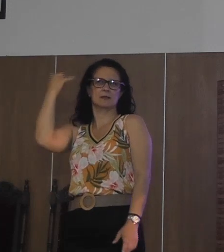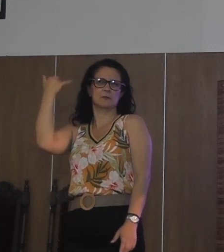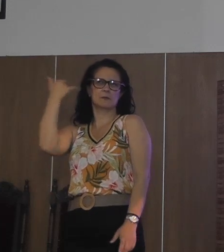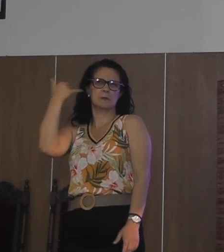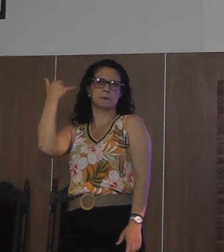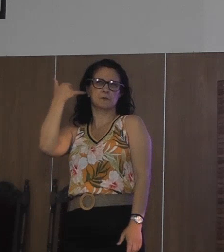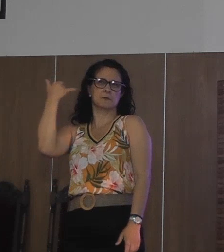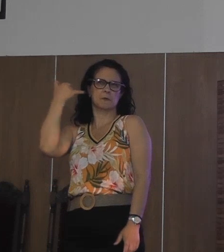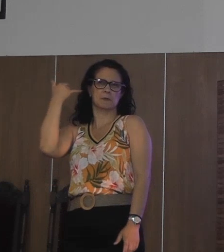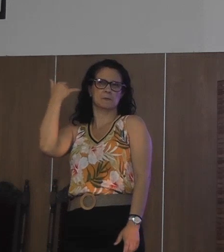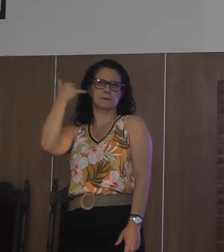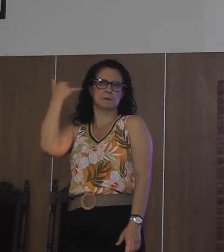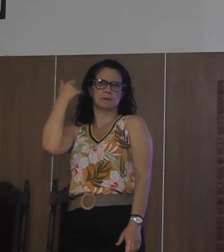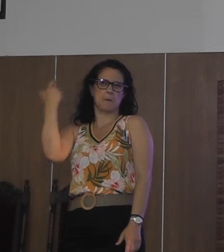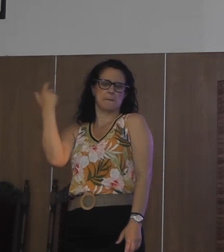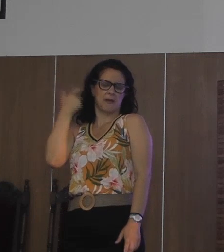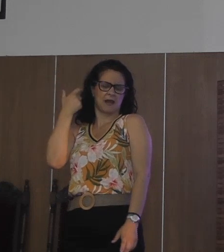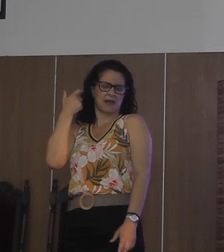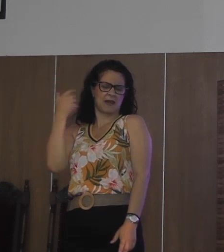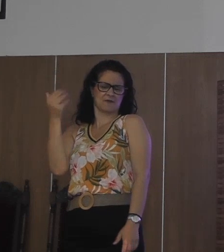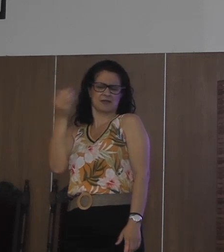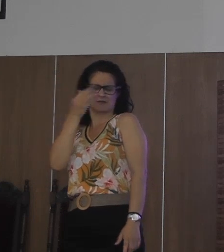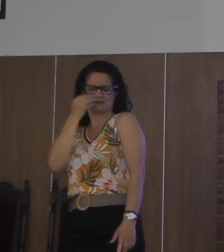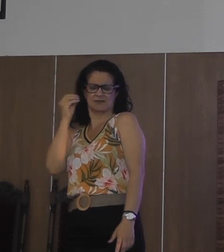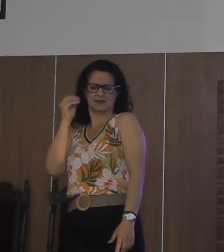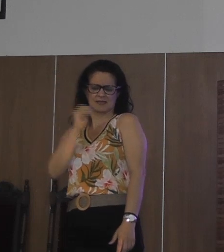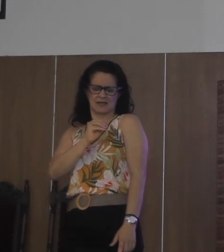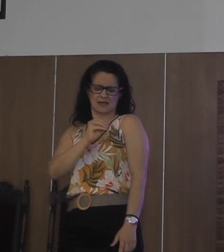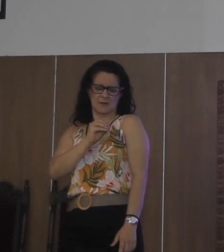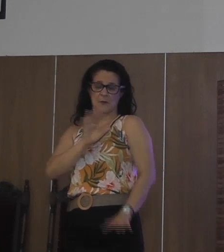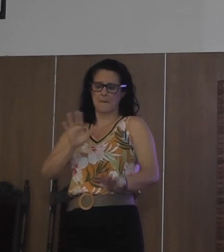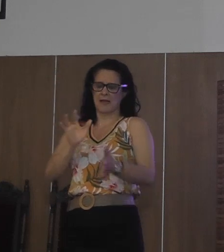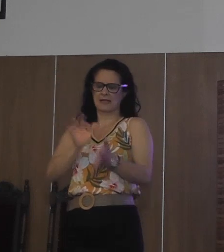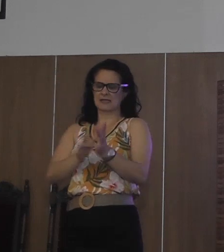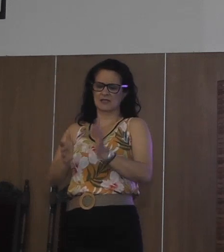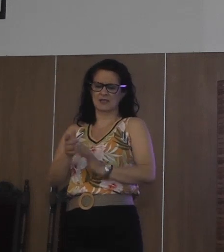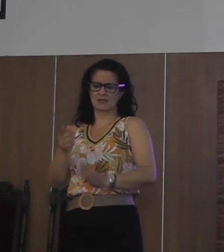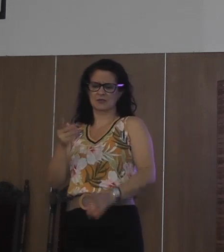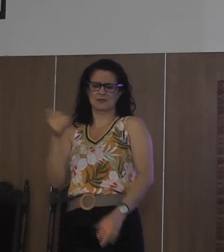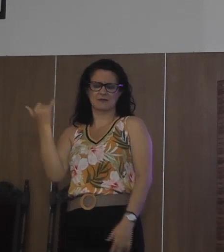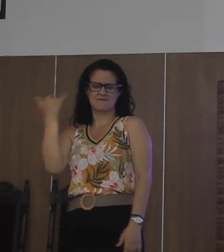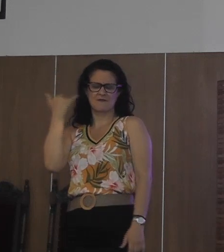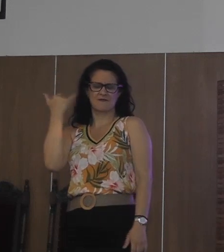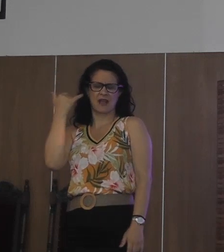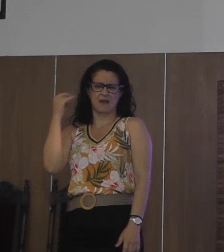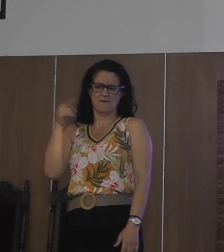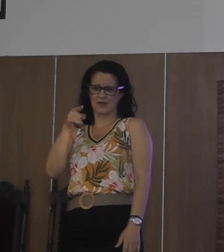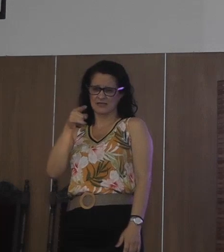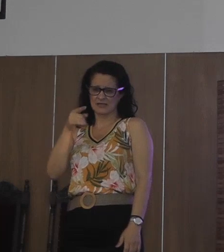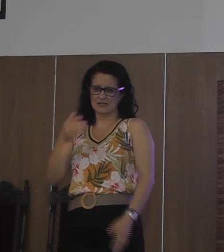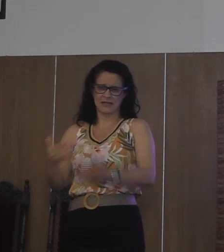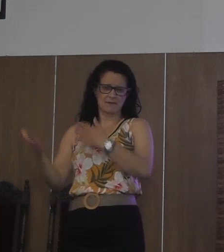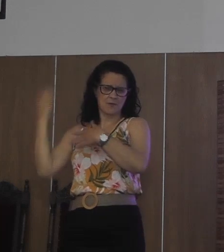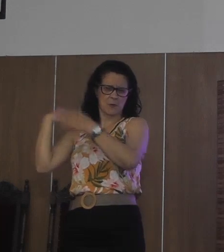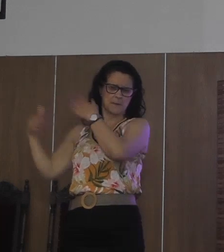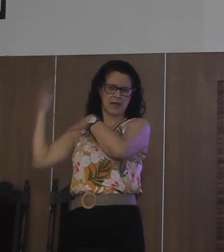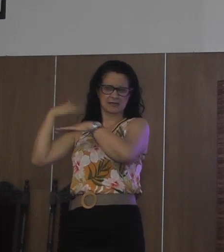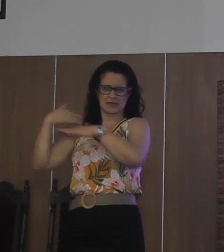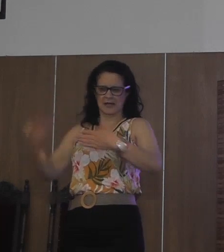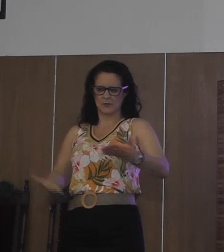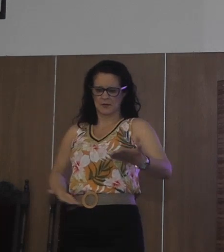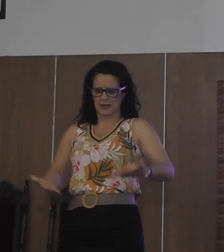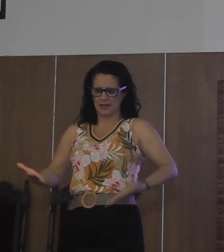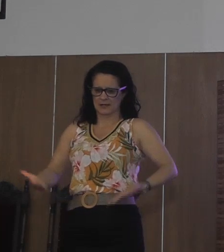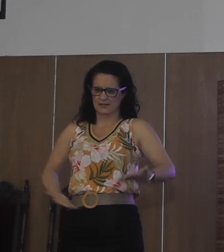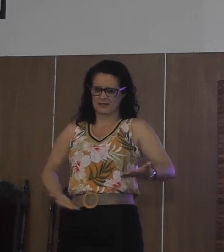mundo, o sistema, querendo te derrubar, Jesus Cristo está falando, um dia vocês foram meus servos, agora vocês são mais do que servos,